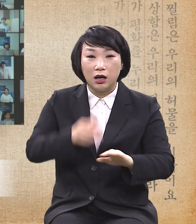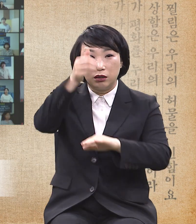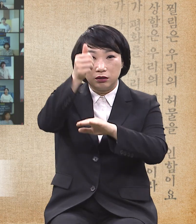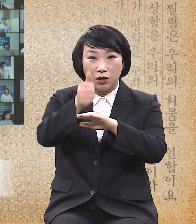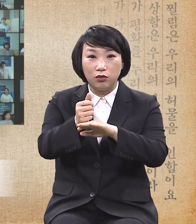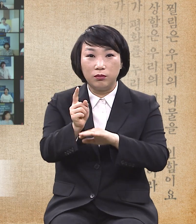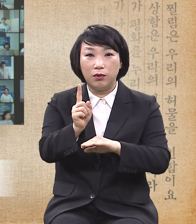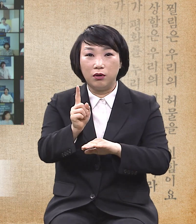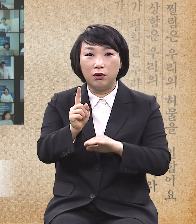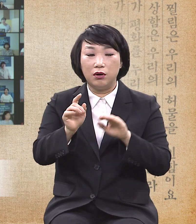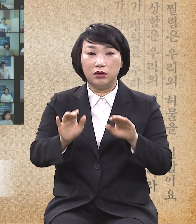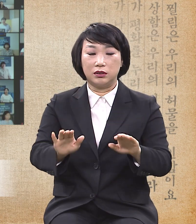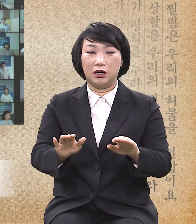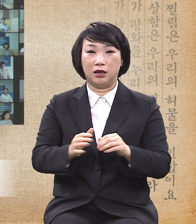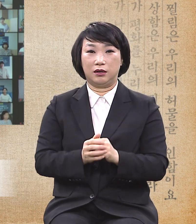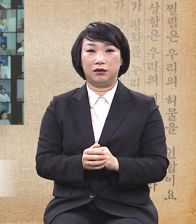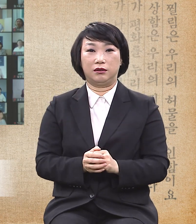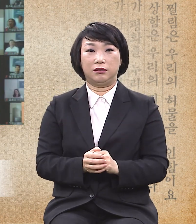결국은